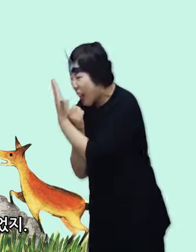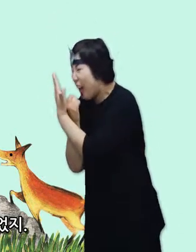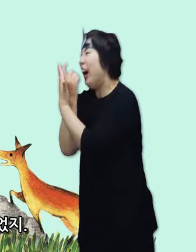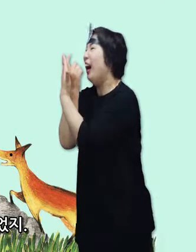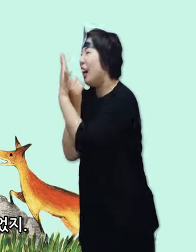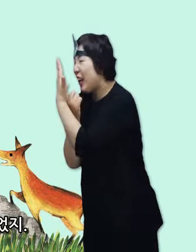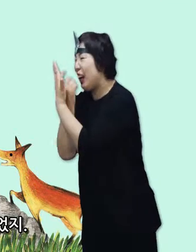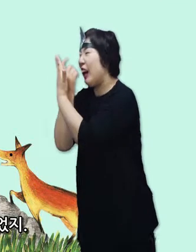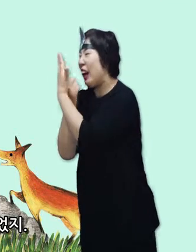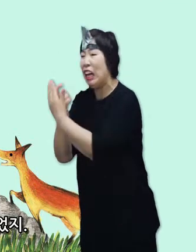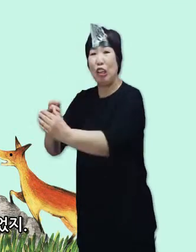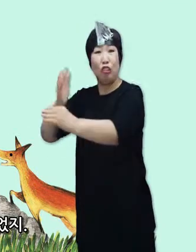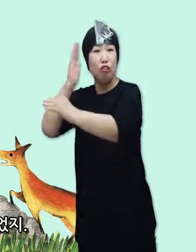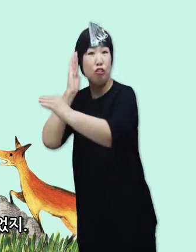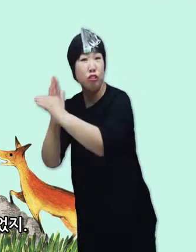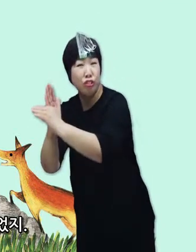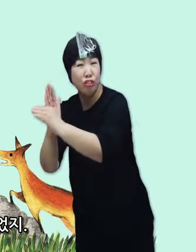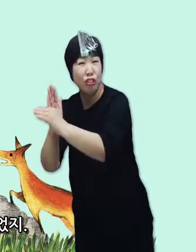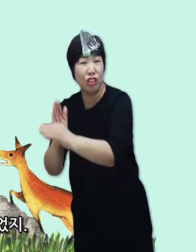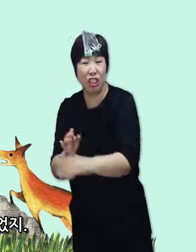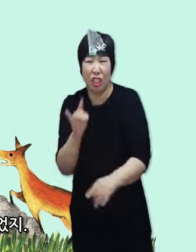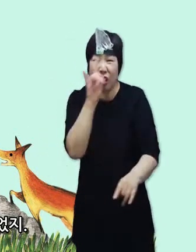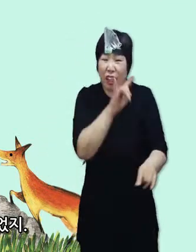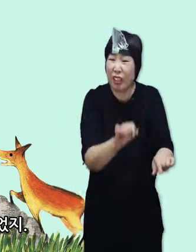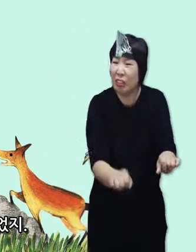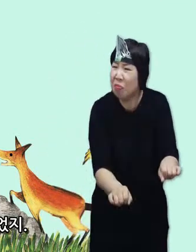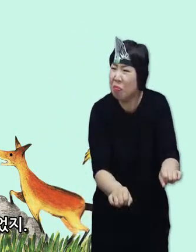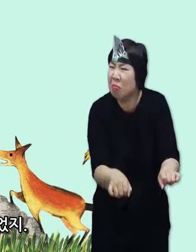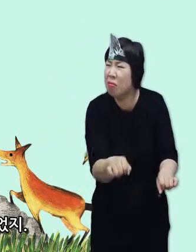엄니를 갈고 있었지.